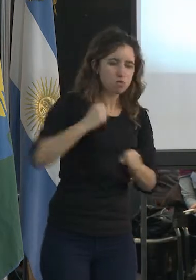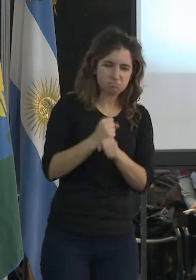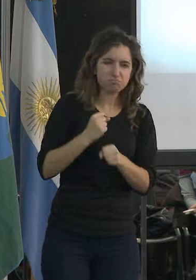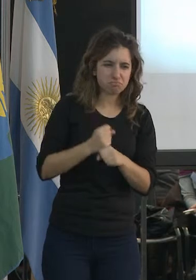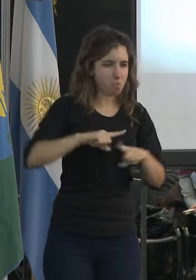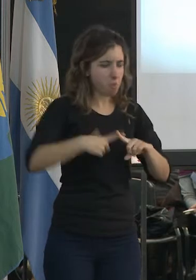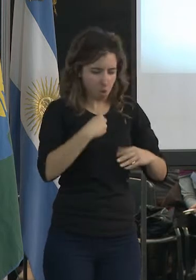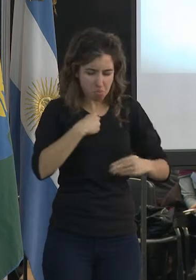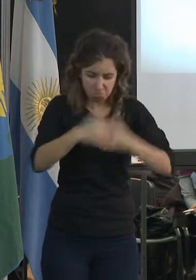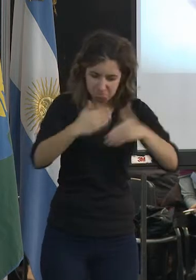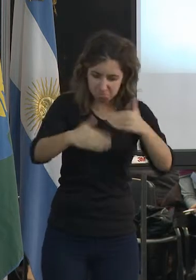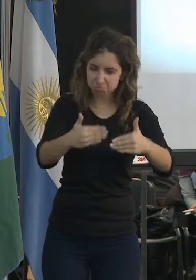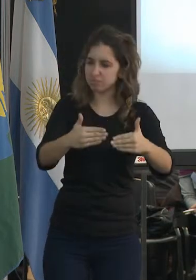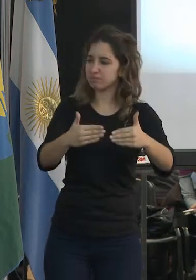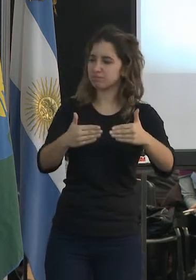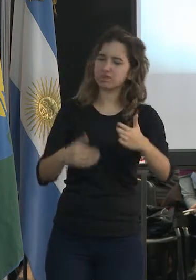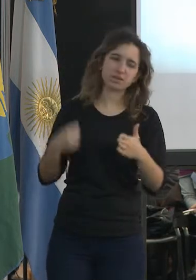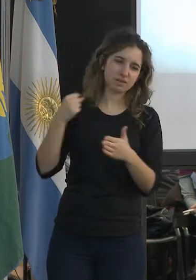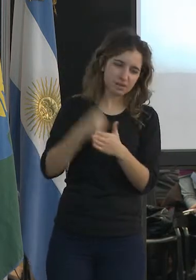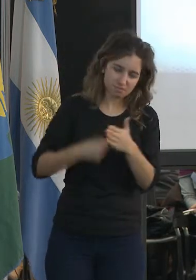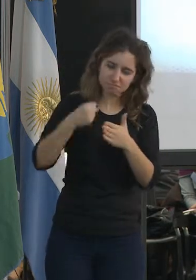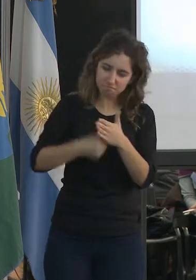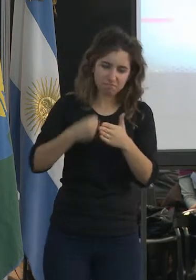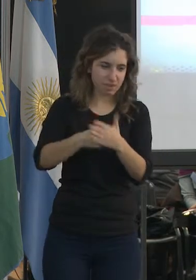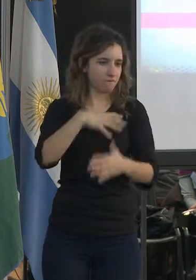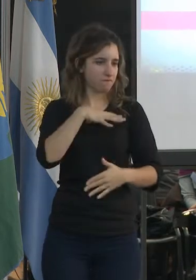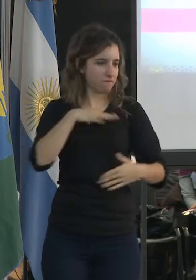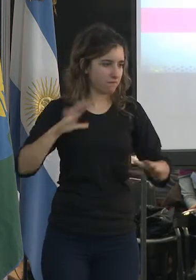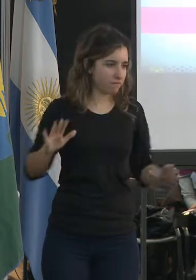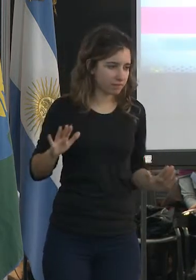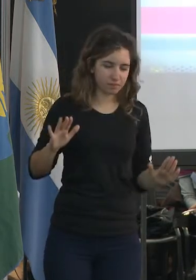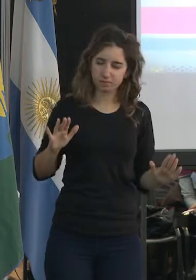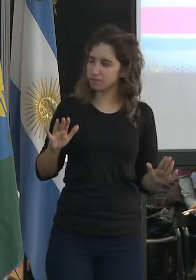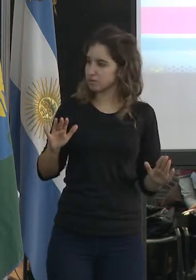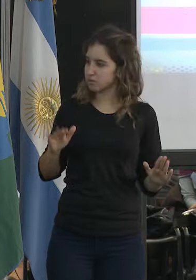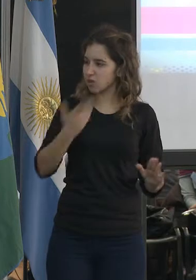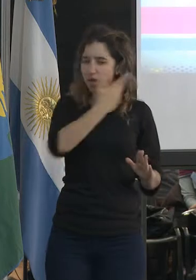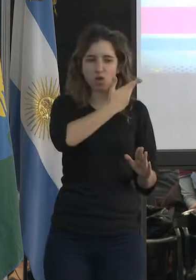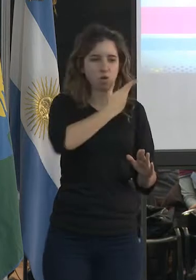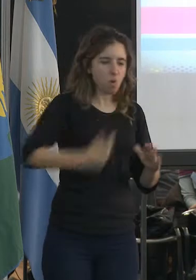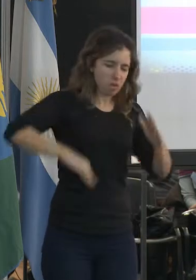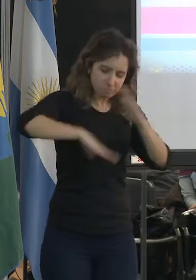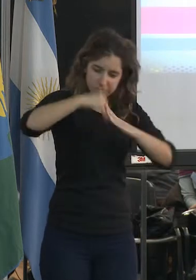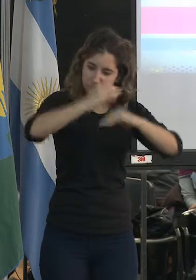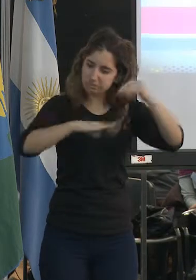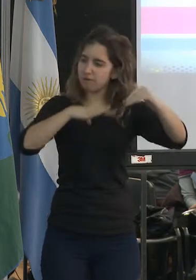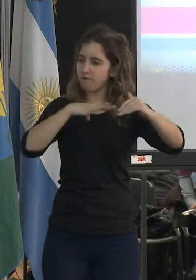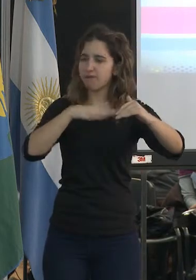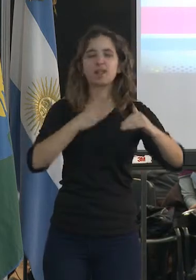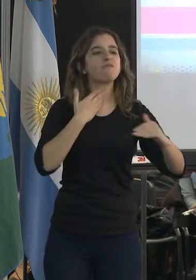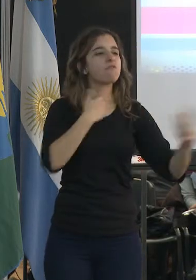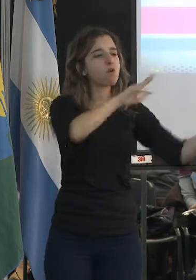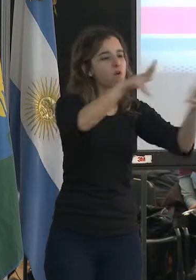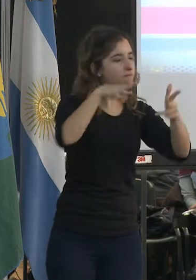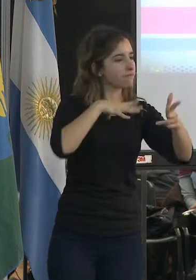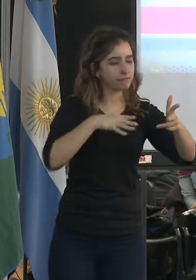voluntad política de llevar adelante esto. Ahora quedan batallas pequeñas que hay que realizar en cada localidad, queda mucho Estado por construir, quedan muchas voces afuera